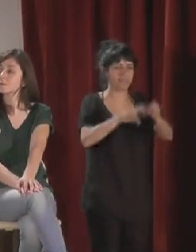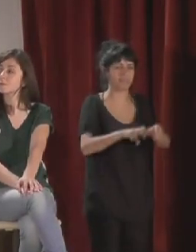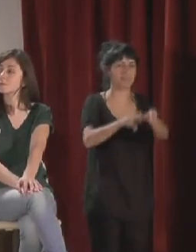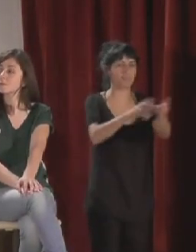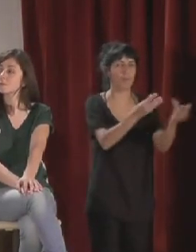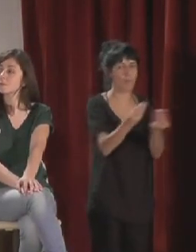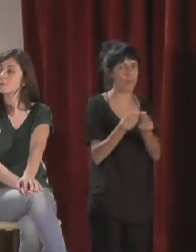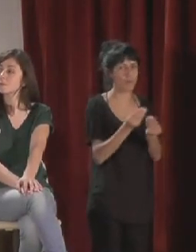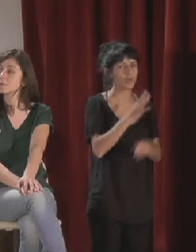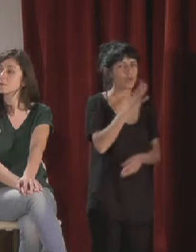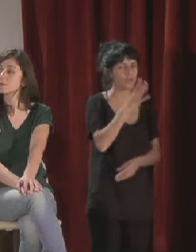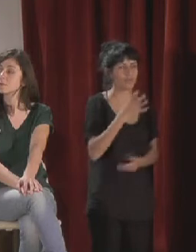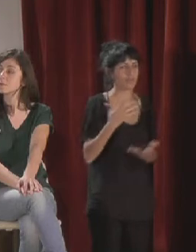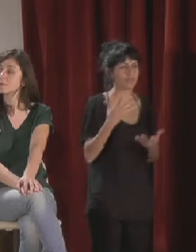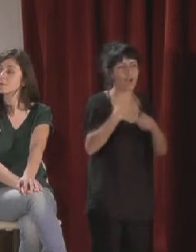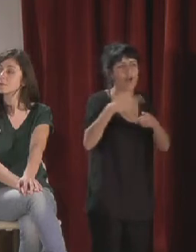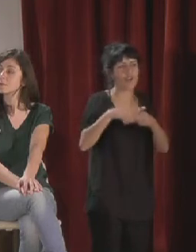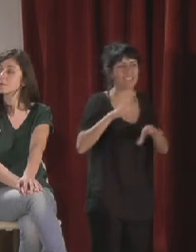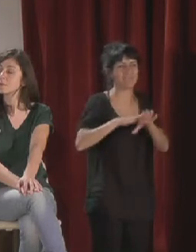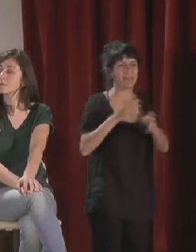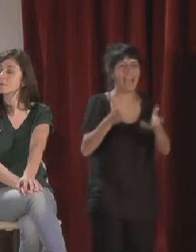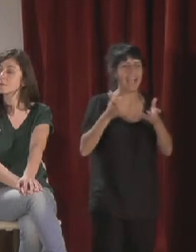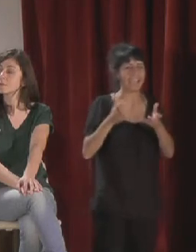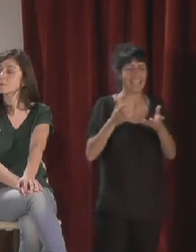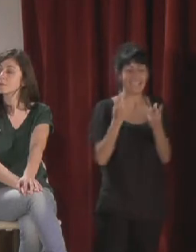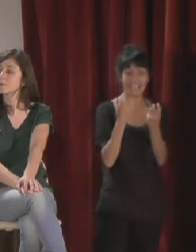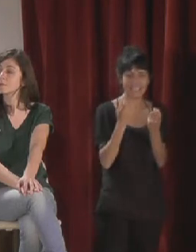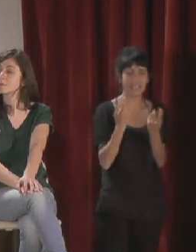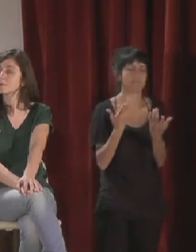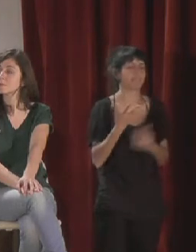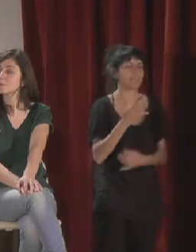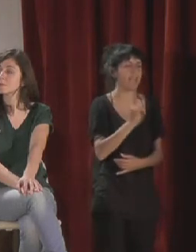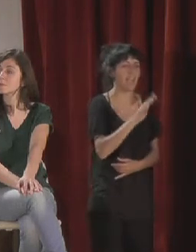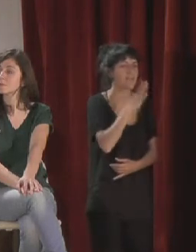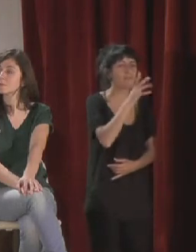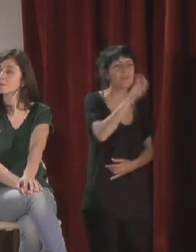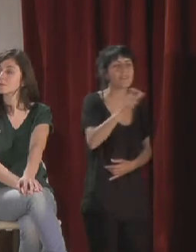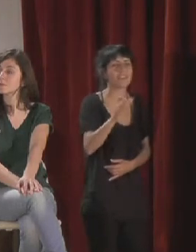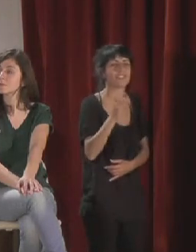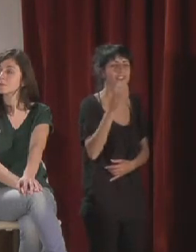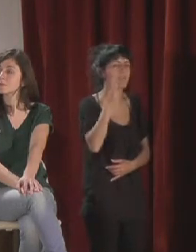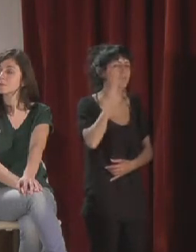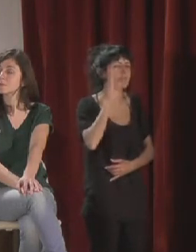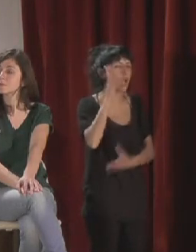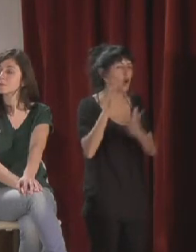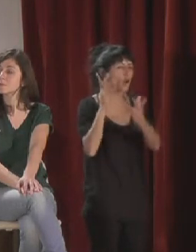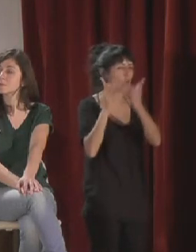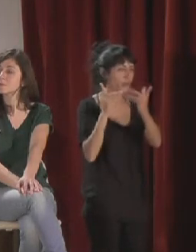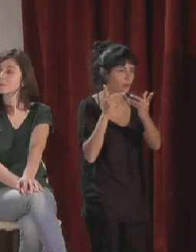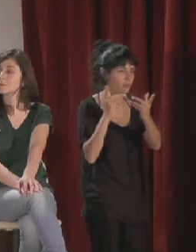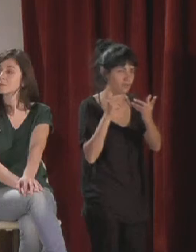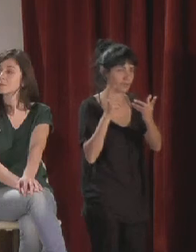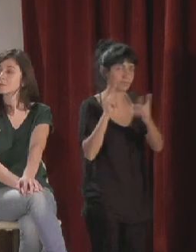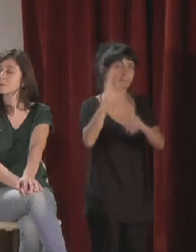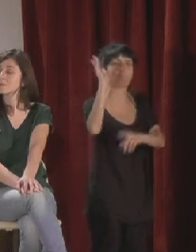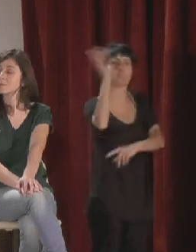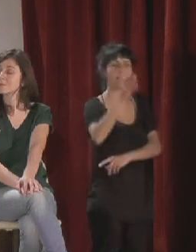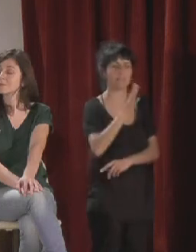gañar. Porque unidos podemos. Porque aos corruptos vainos arrasar a marea, que ven subindo con moita